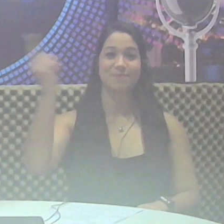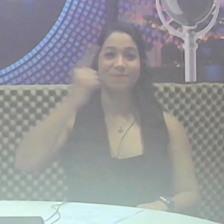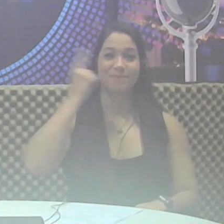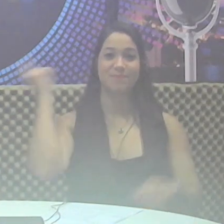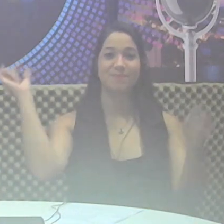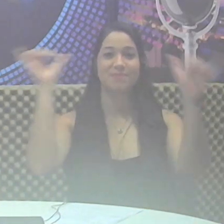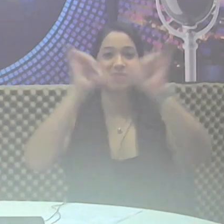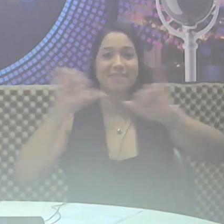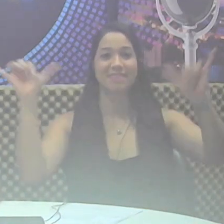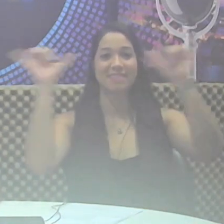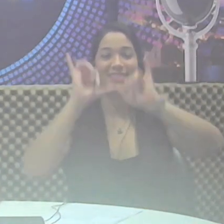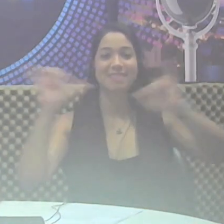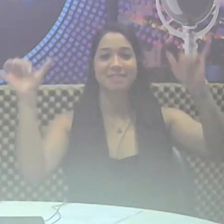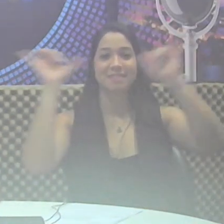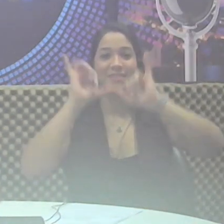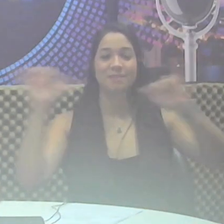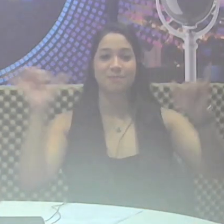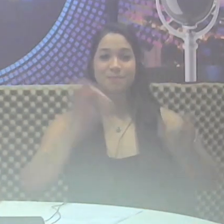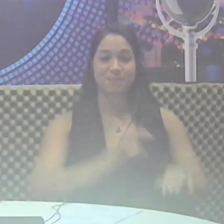Giro de